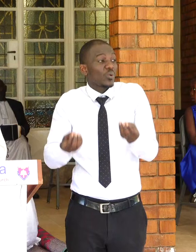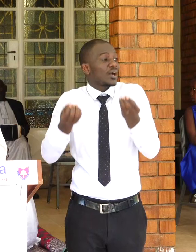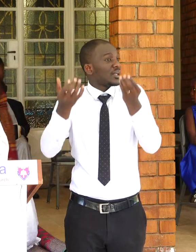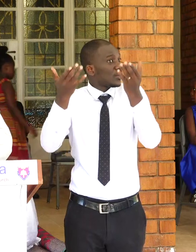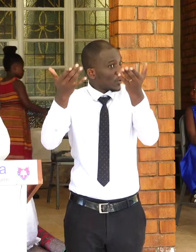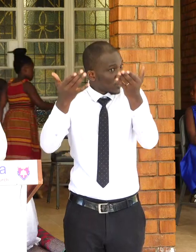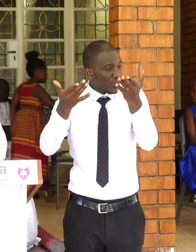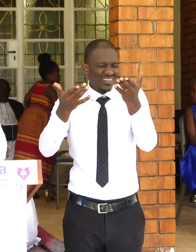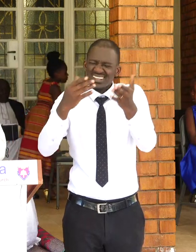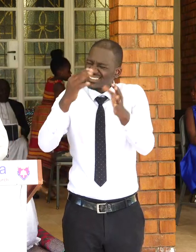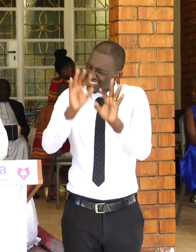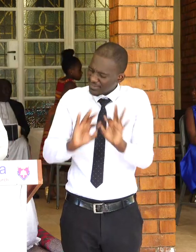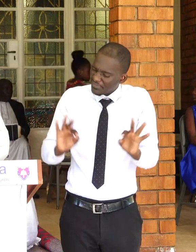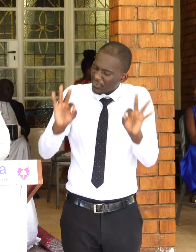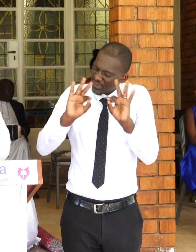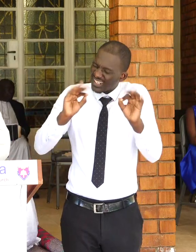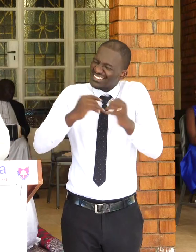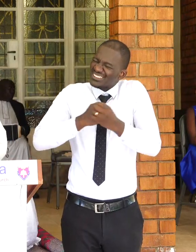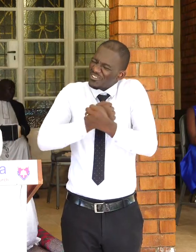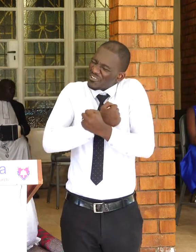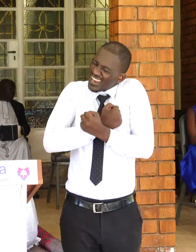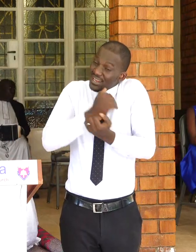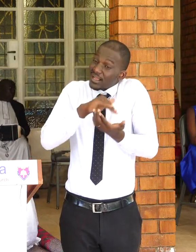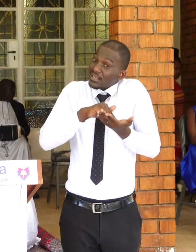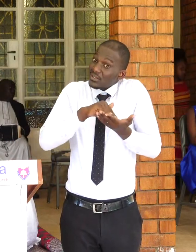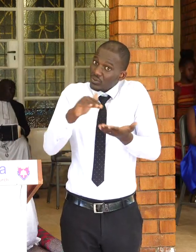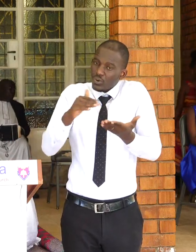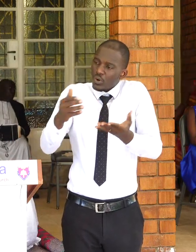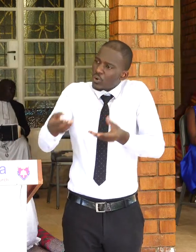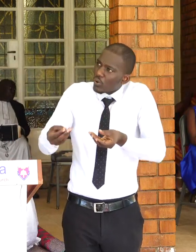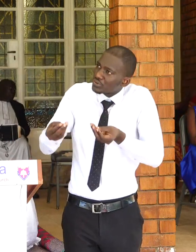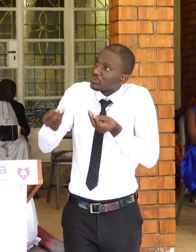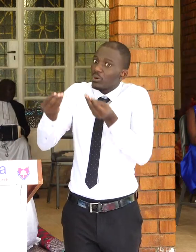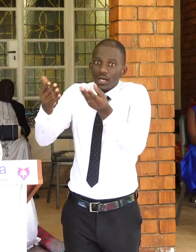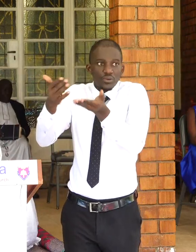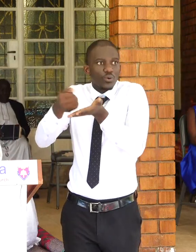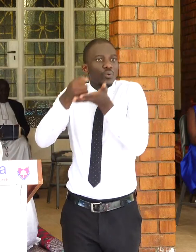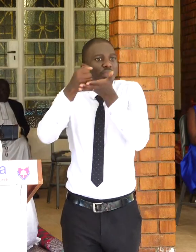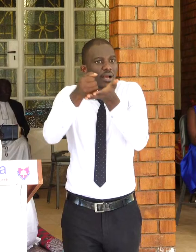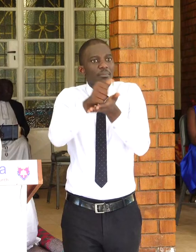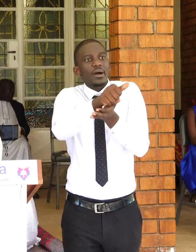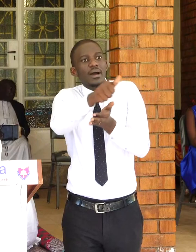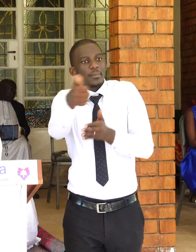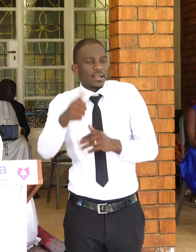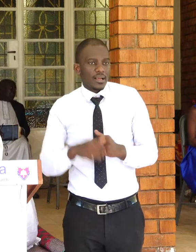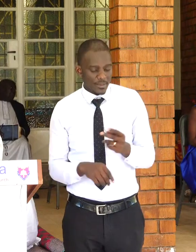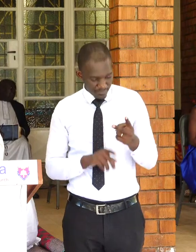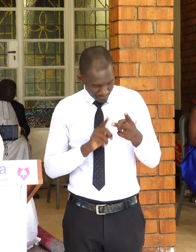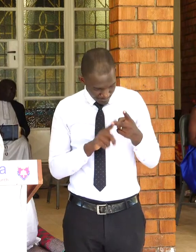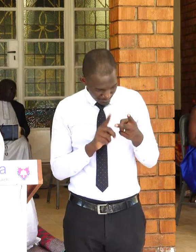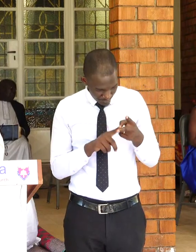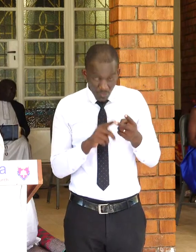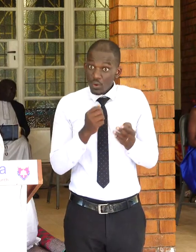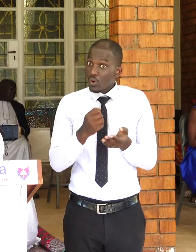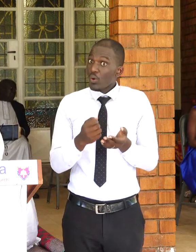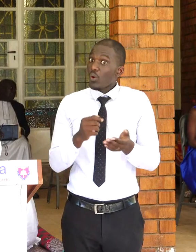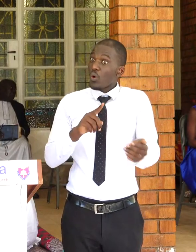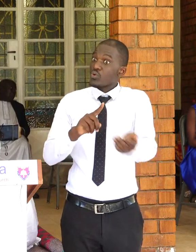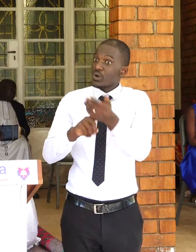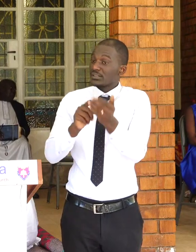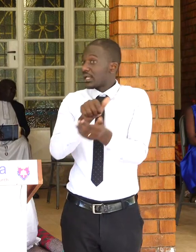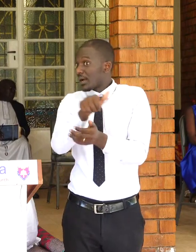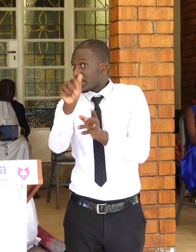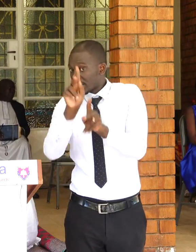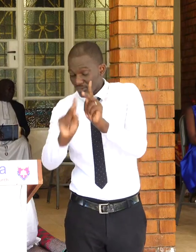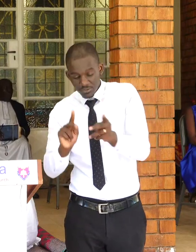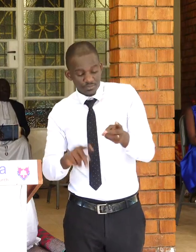eky'omugaso ky'oyagala ennyo ky'owaayo okusobola okuyamba abalala, ekyo kimu, okusobola okugasa